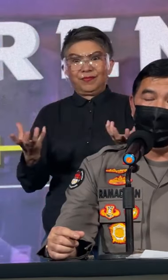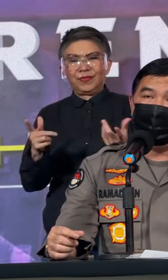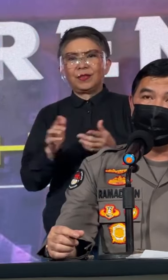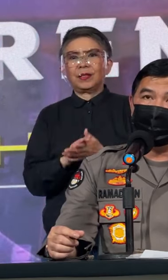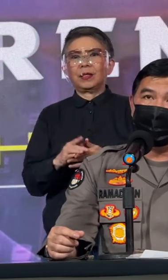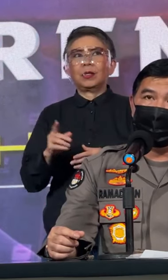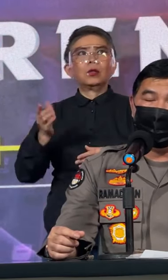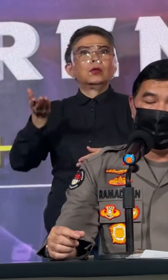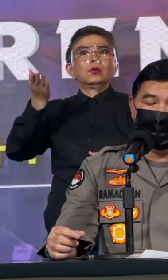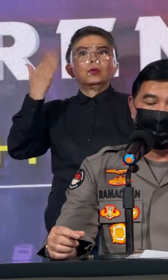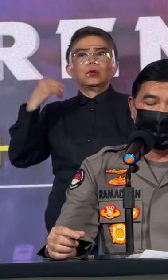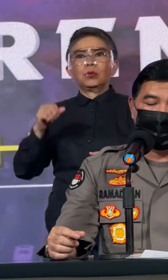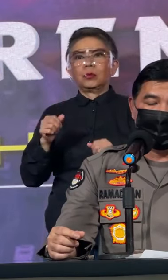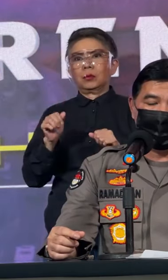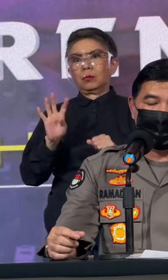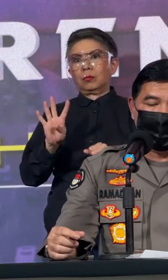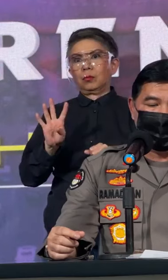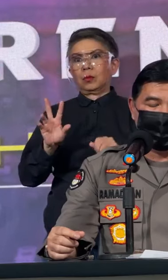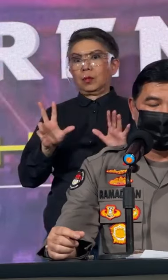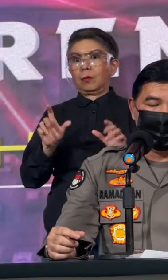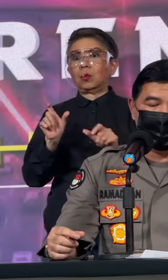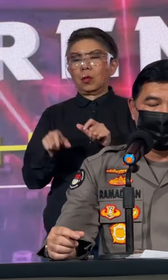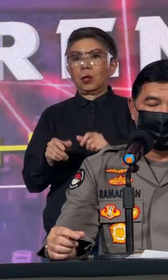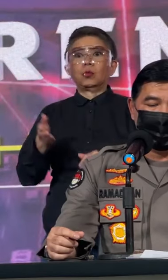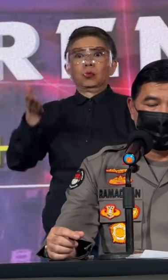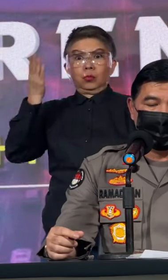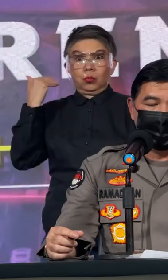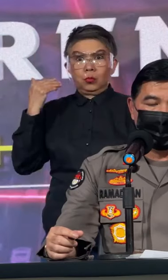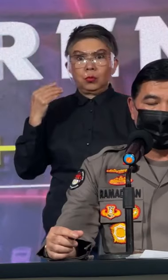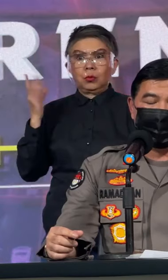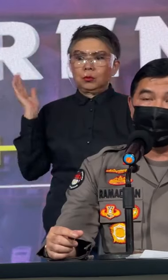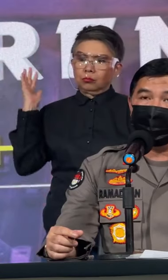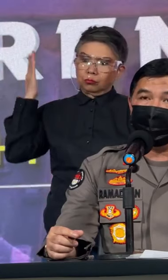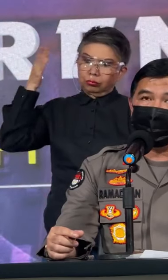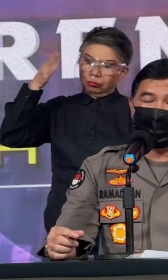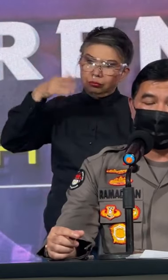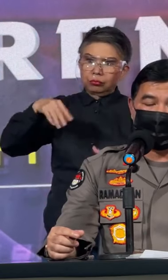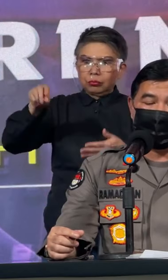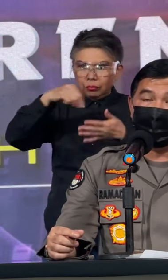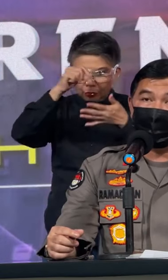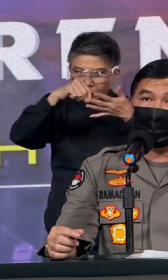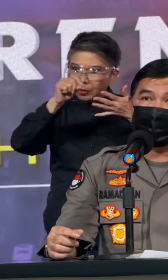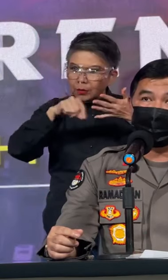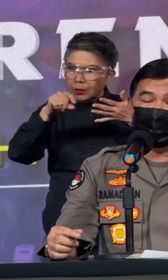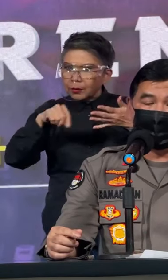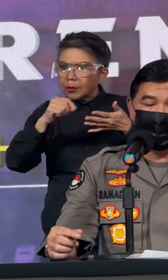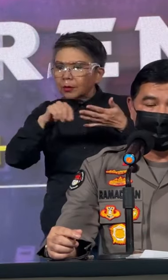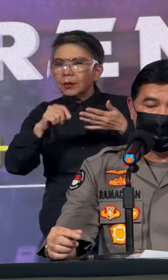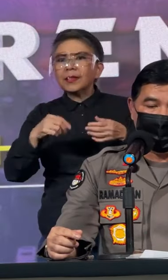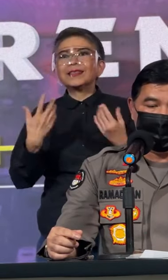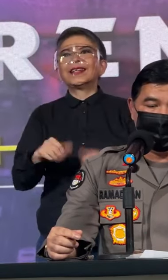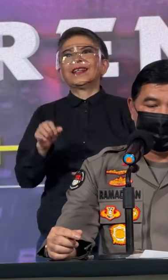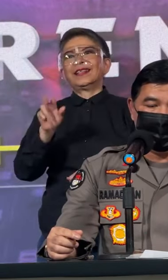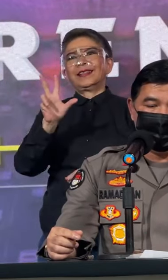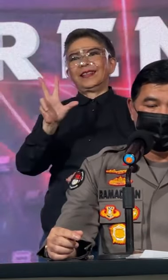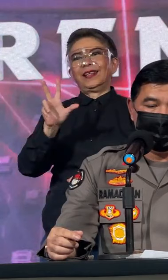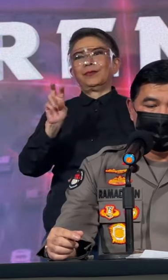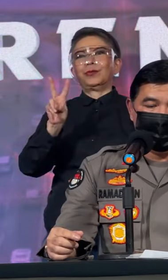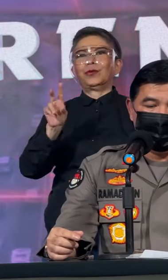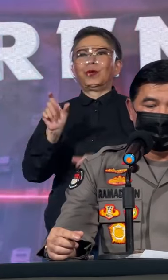yang semula berjumlah 48 orang, kemudian hasil pengecekan tinggal 30 orang.